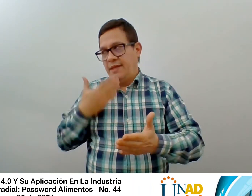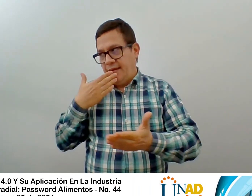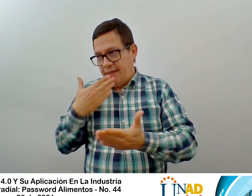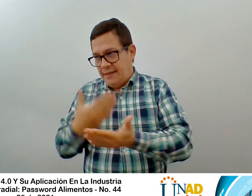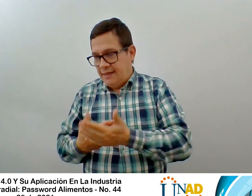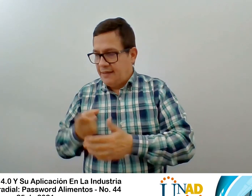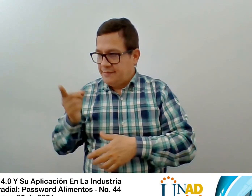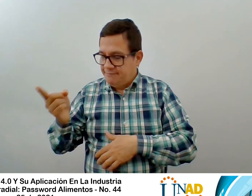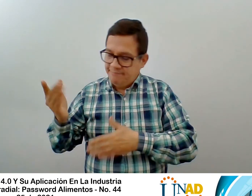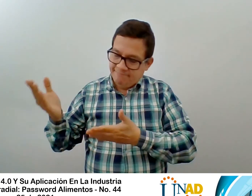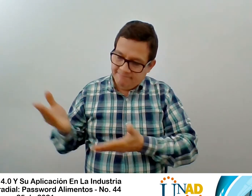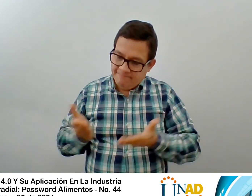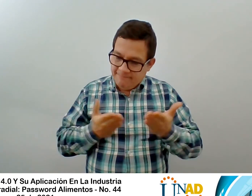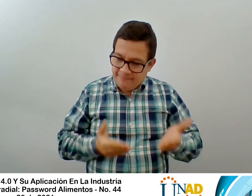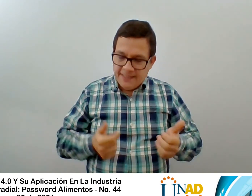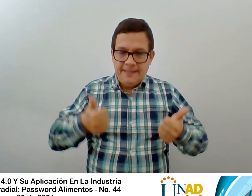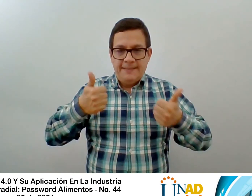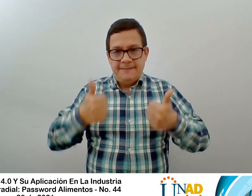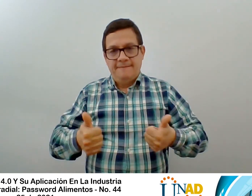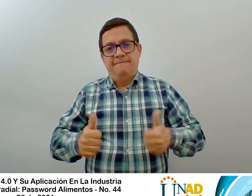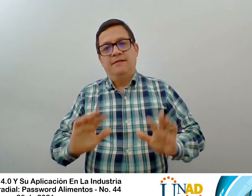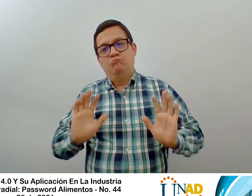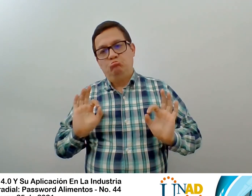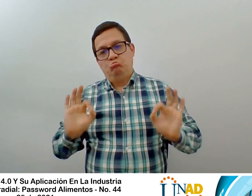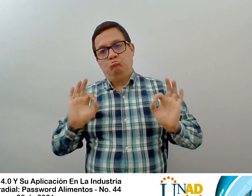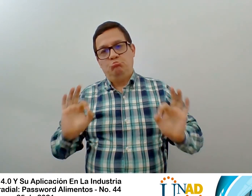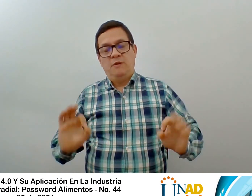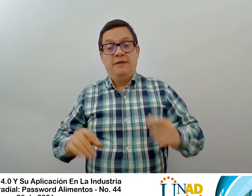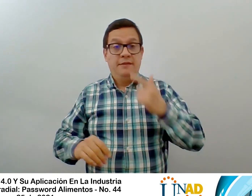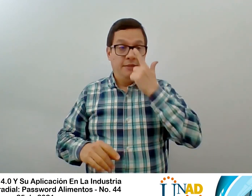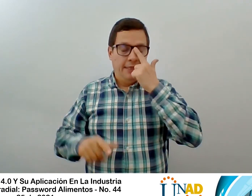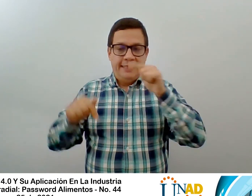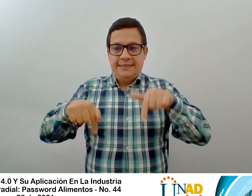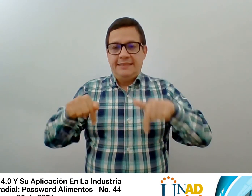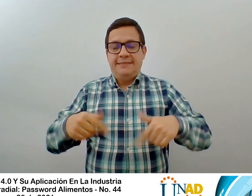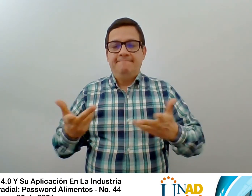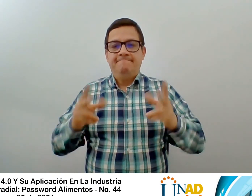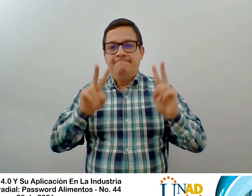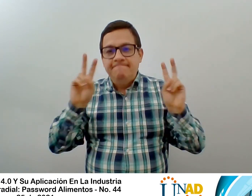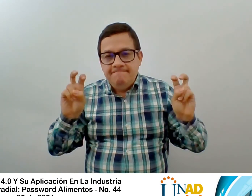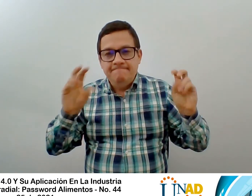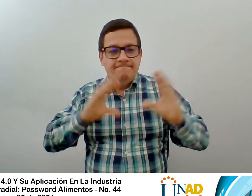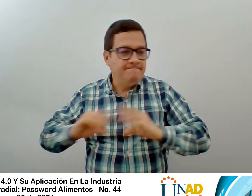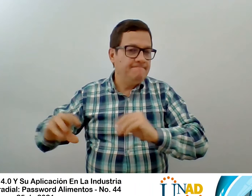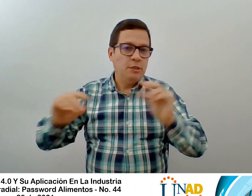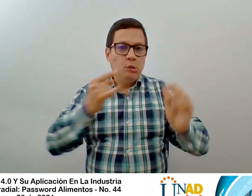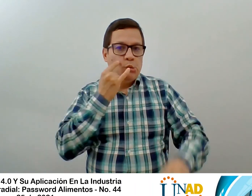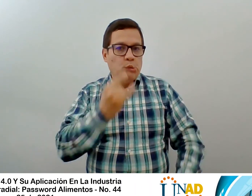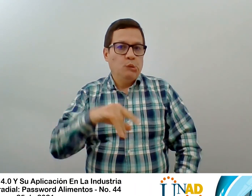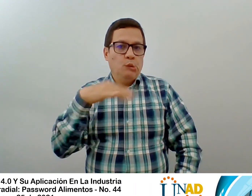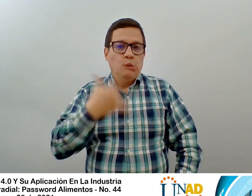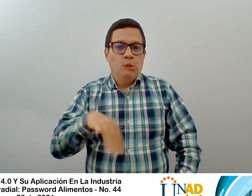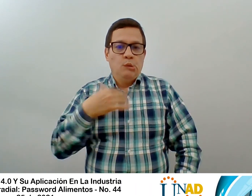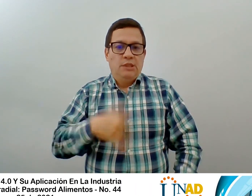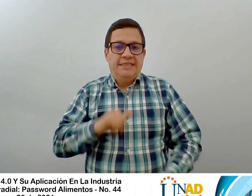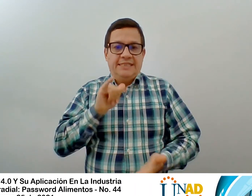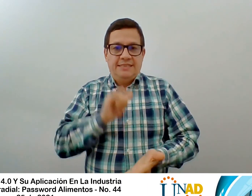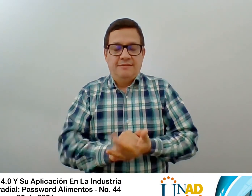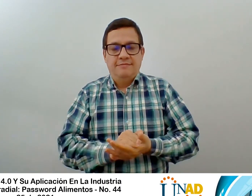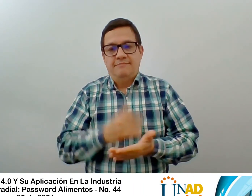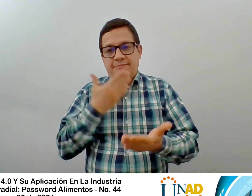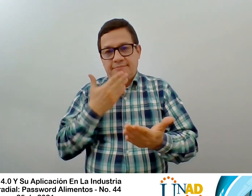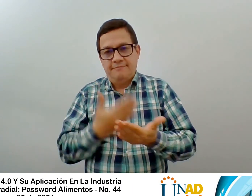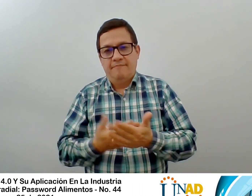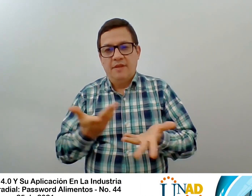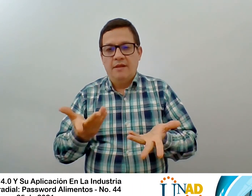tiempo. Ya solo me resta agradecer a mi invitada Carolina León por aceptar nuestro llamado a hablar de este